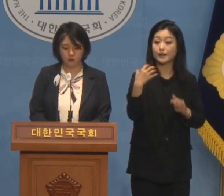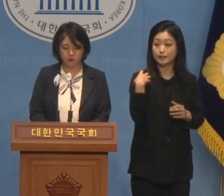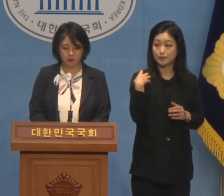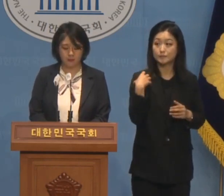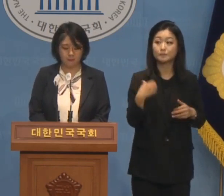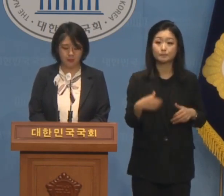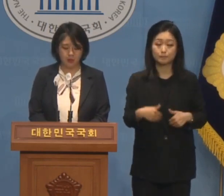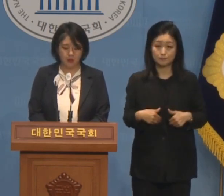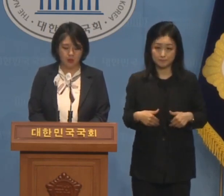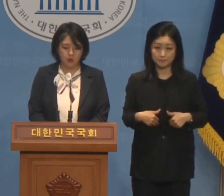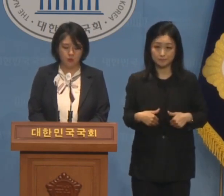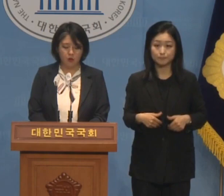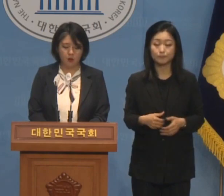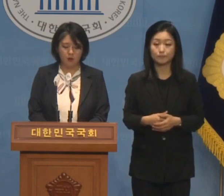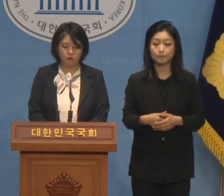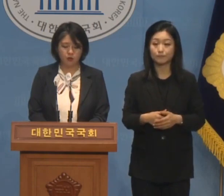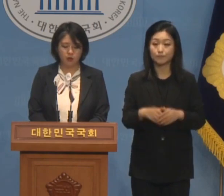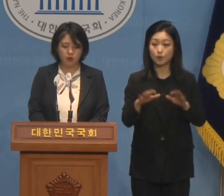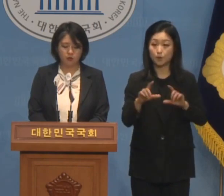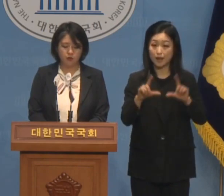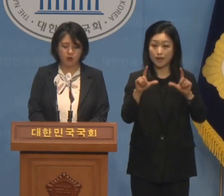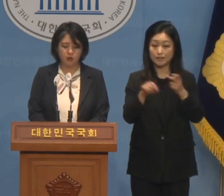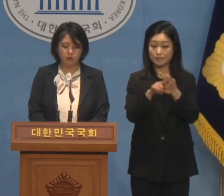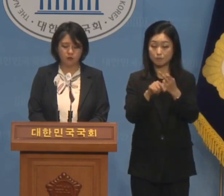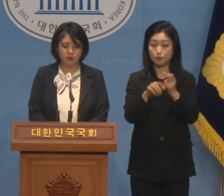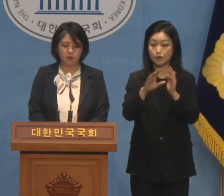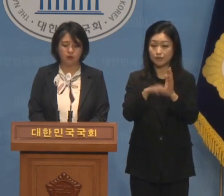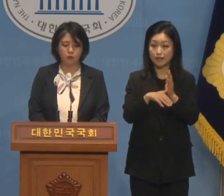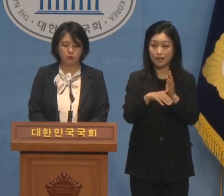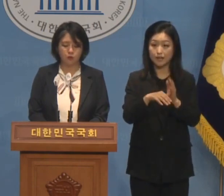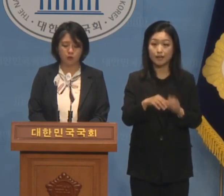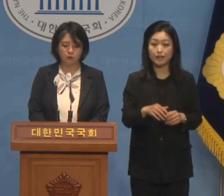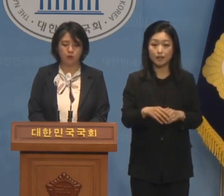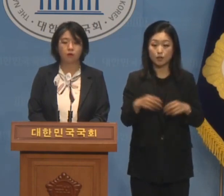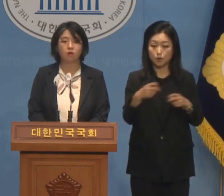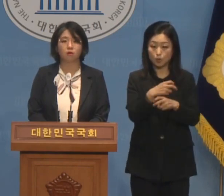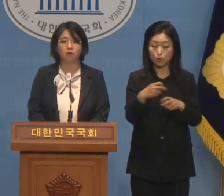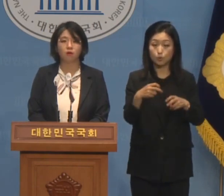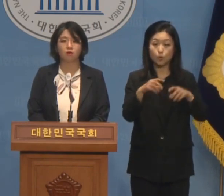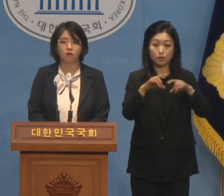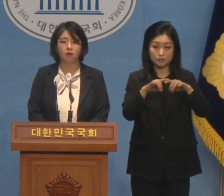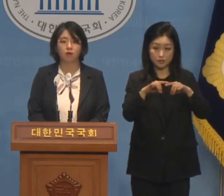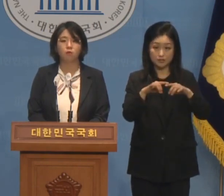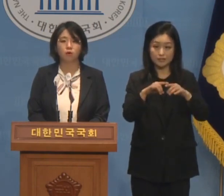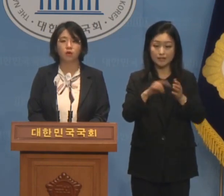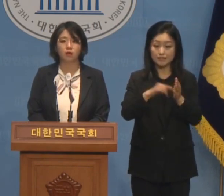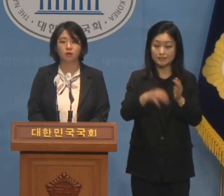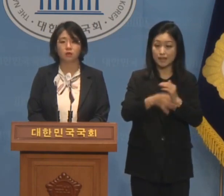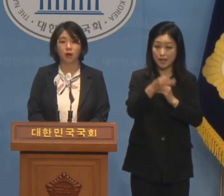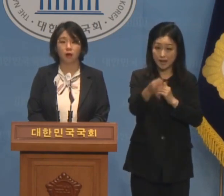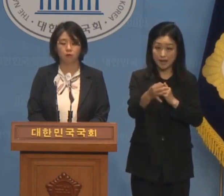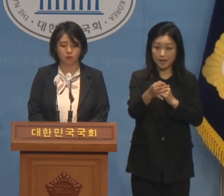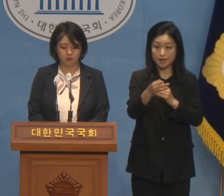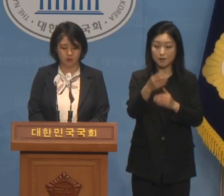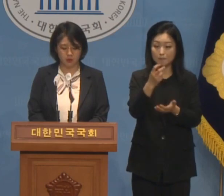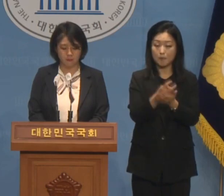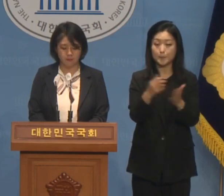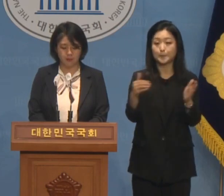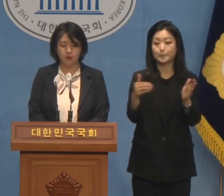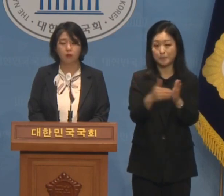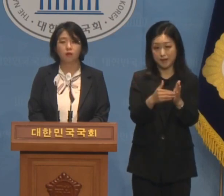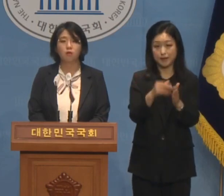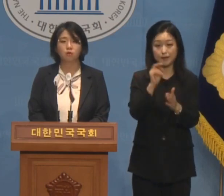있는 것입니다. 올해 말 우리나라의 유일한 에너지 세제인 교통에너지 환경세 일몰이 다시 다가오고